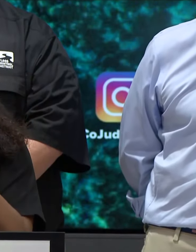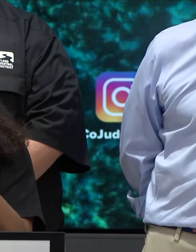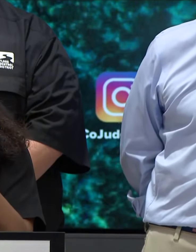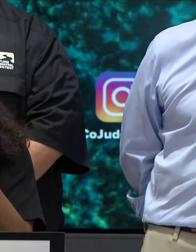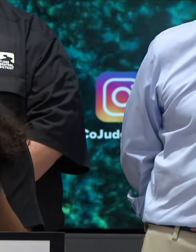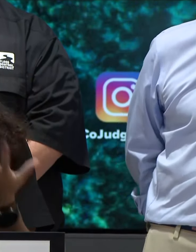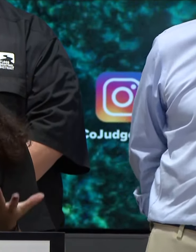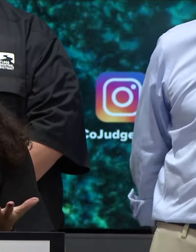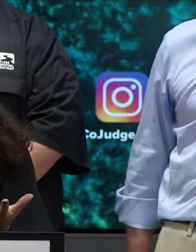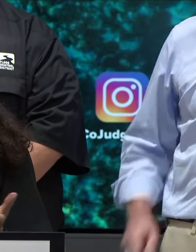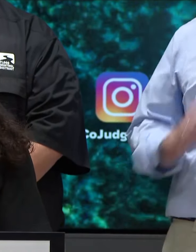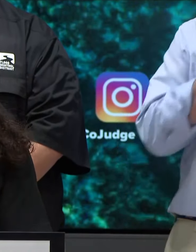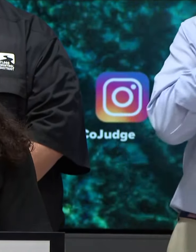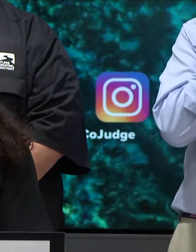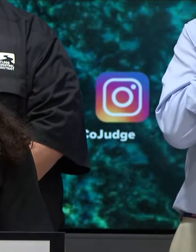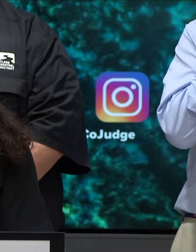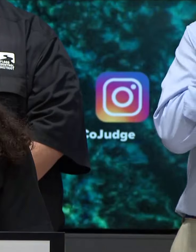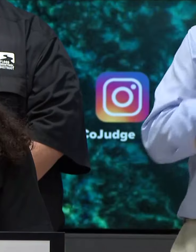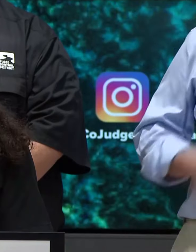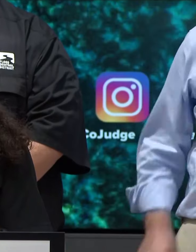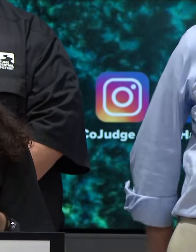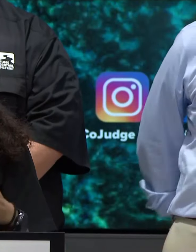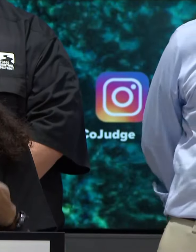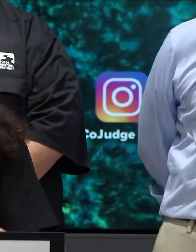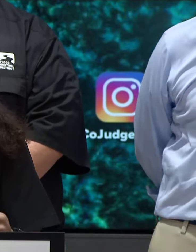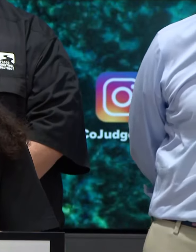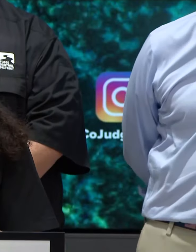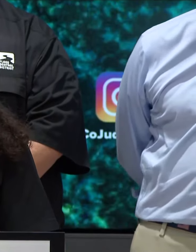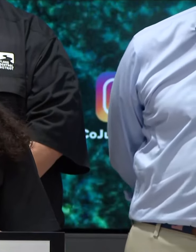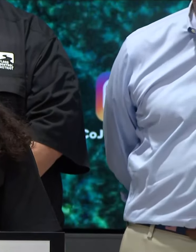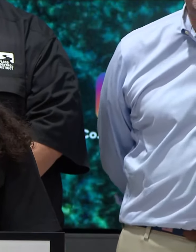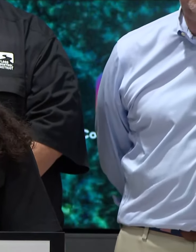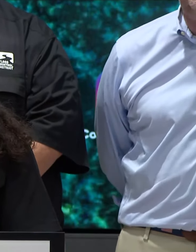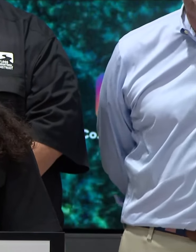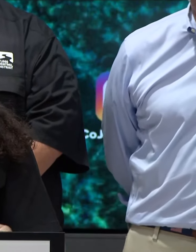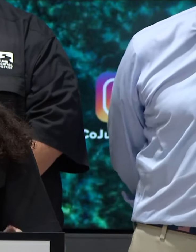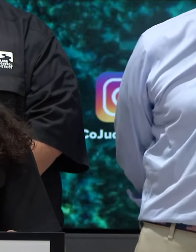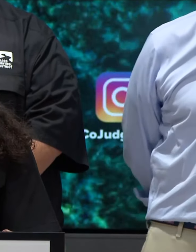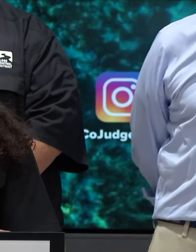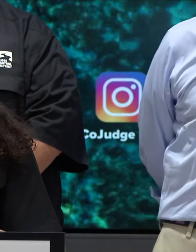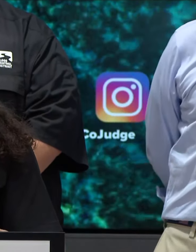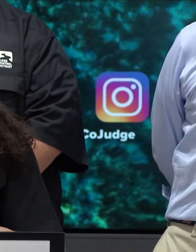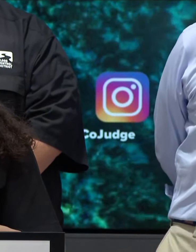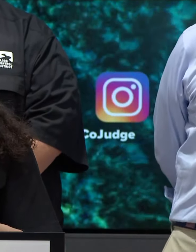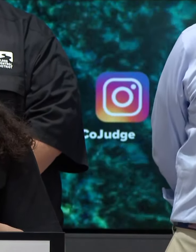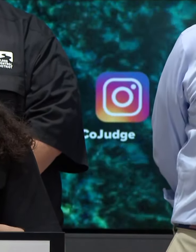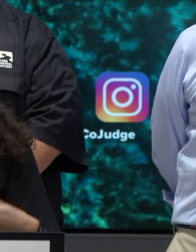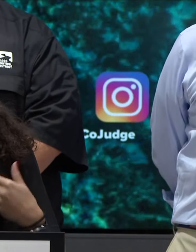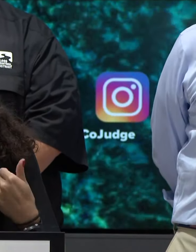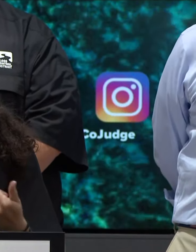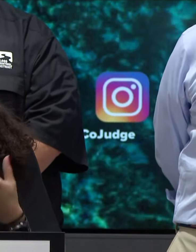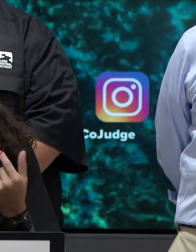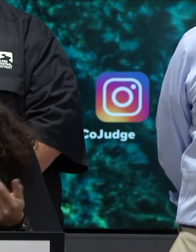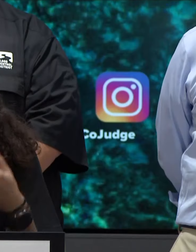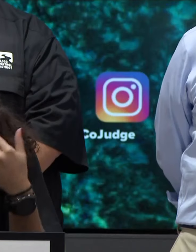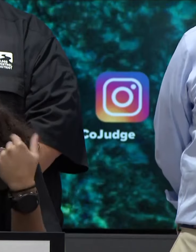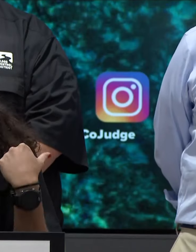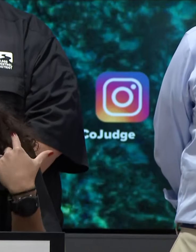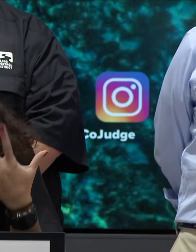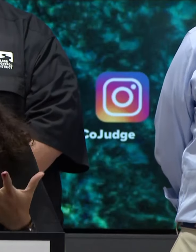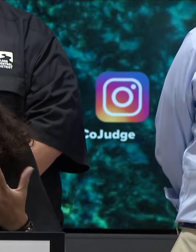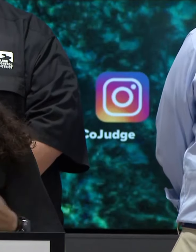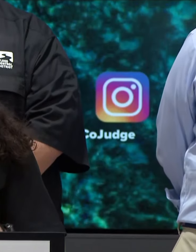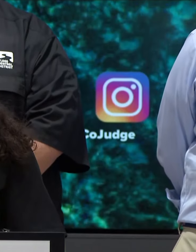vuelva y lo llena, porque uno nunca sabe. Y tener 7 días de provisiones para comer